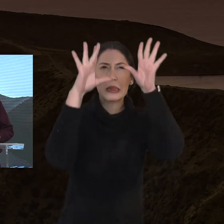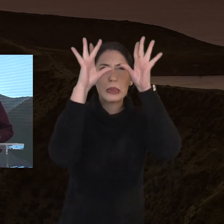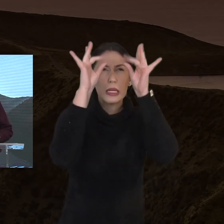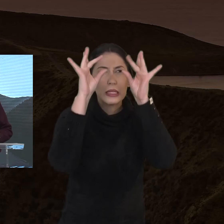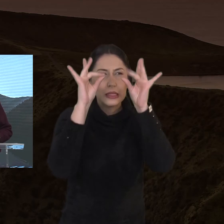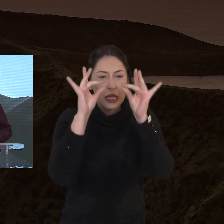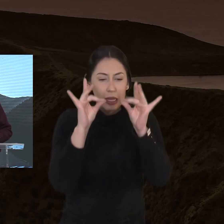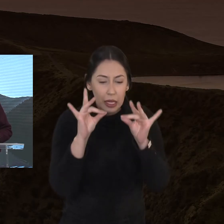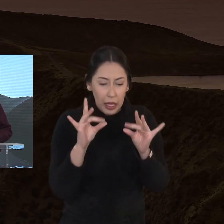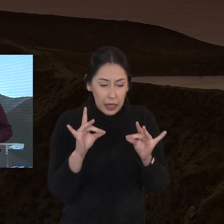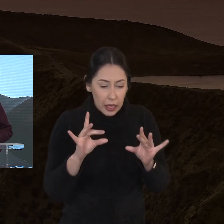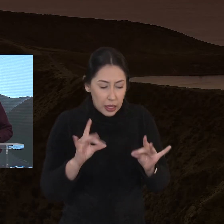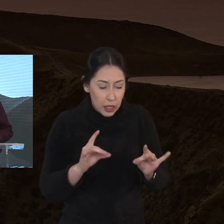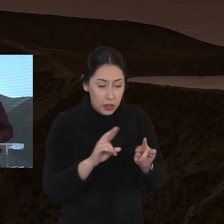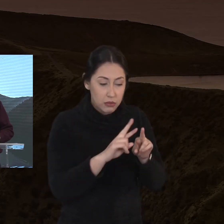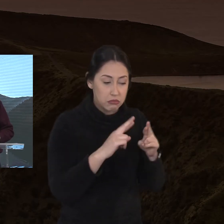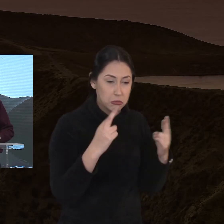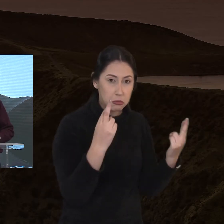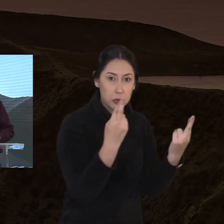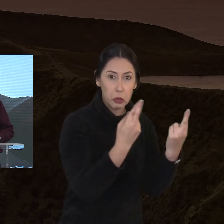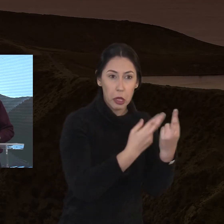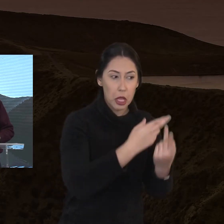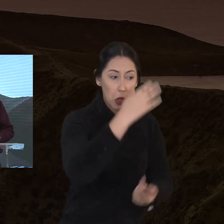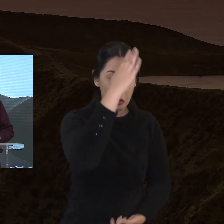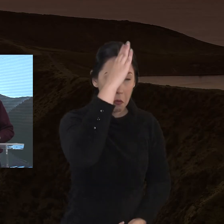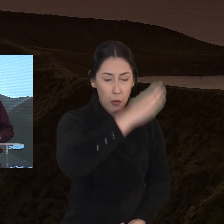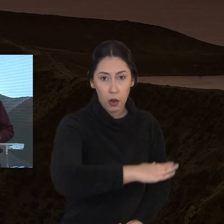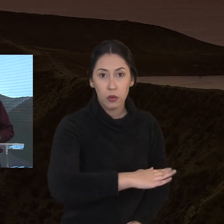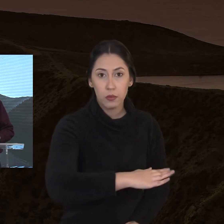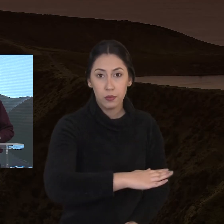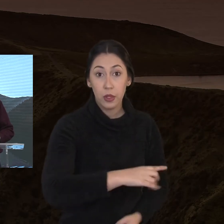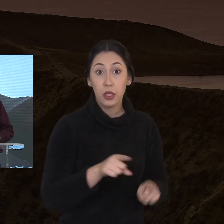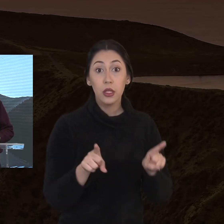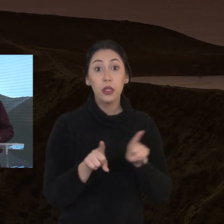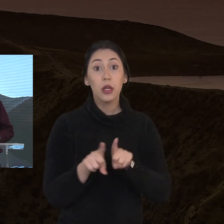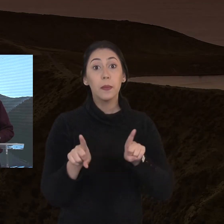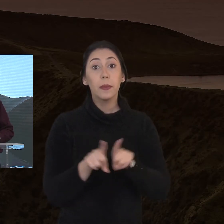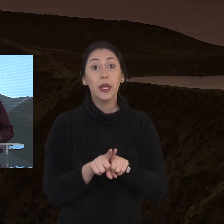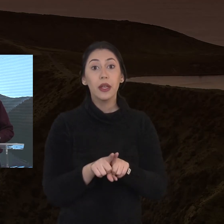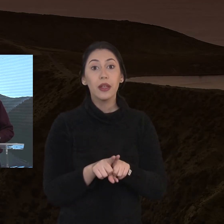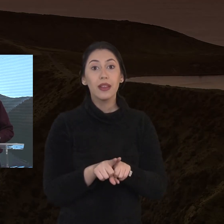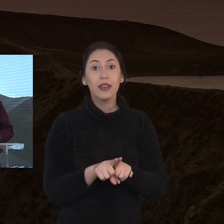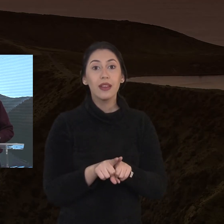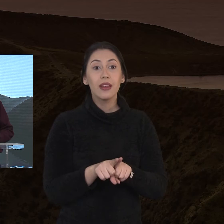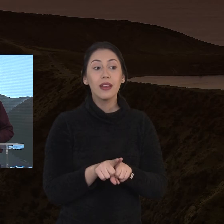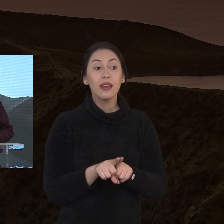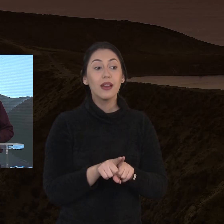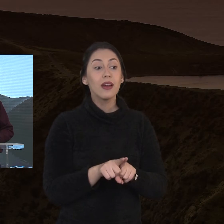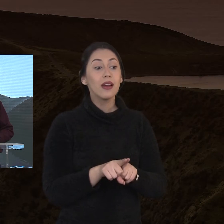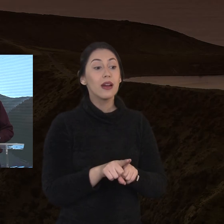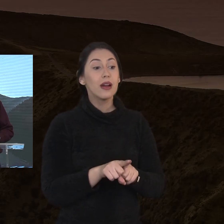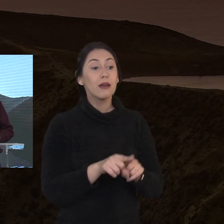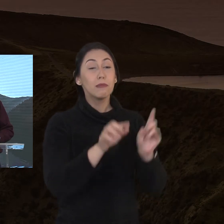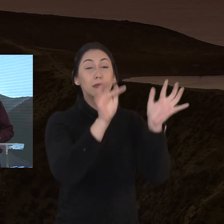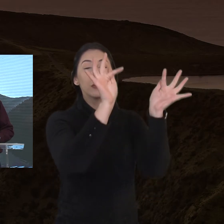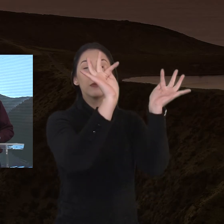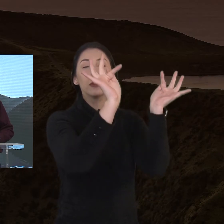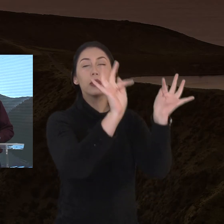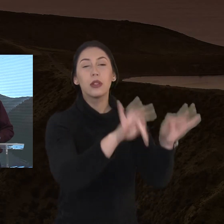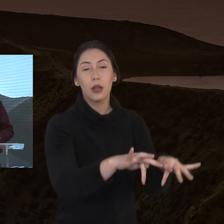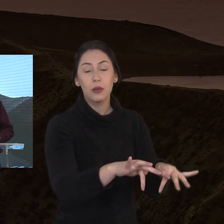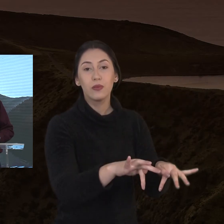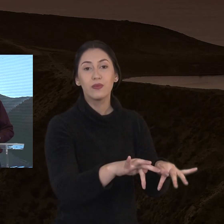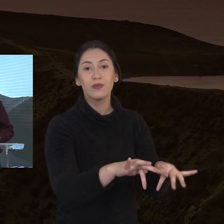detalhes a estrutura do reino satânico e também a sentença que deus passou para satanás